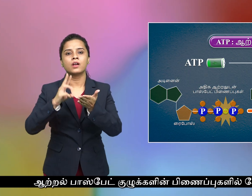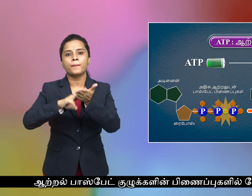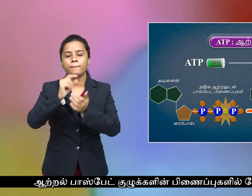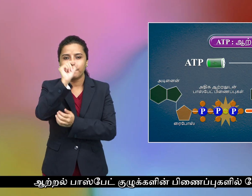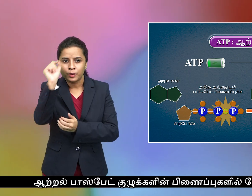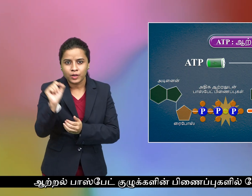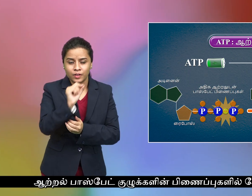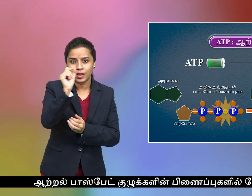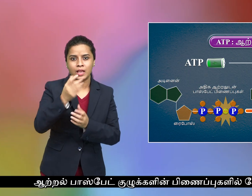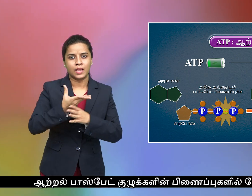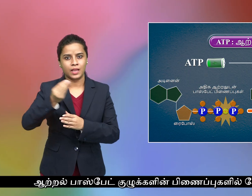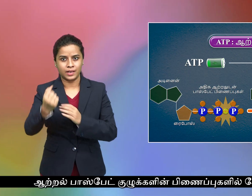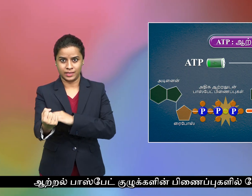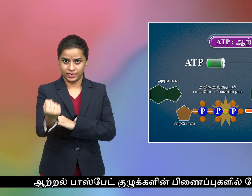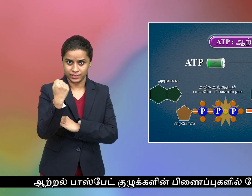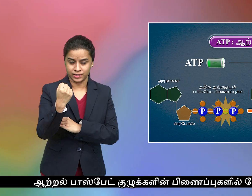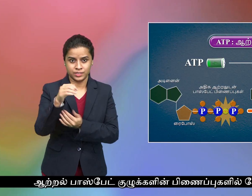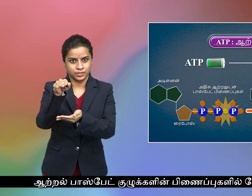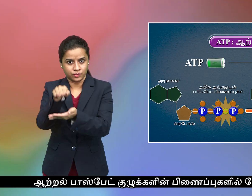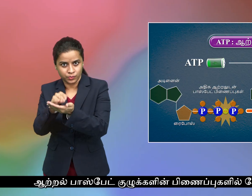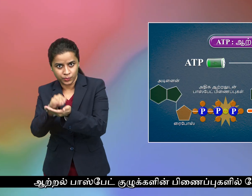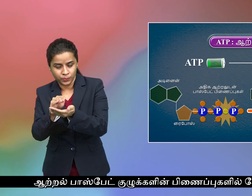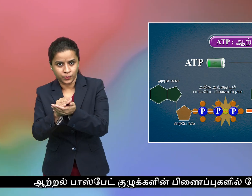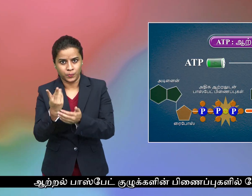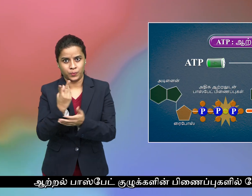ஆற்றல் பாஸ்பேட் குழுக்களின் பிணைப்புகளில் சேமிக்கப்படுகிறது.